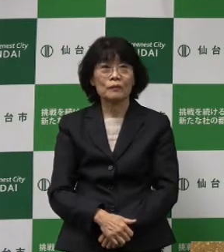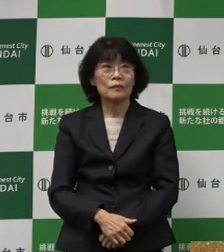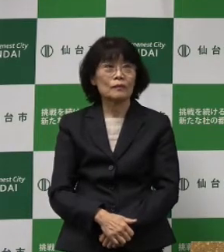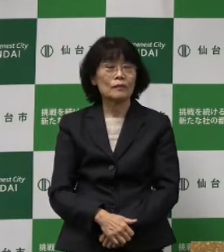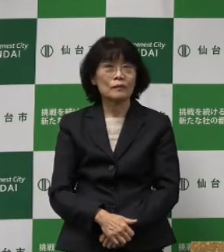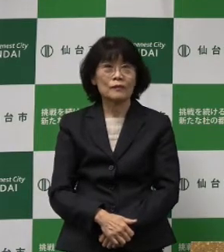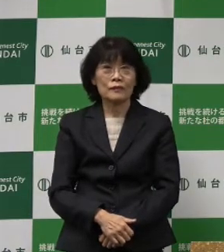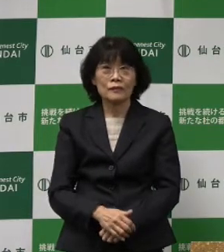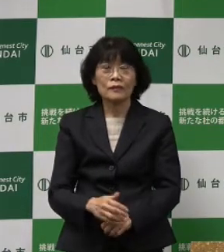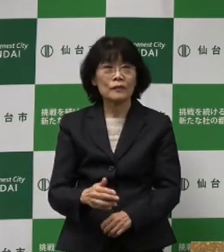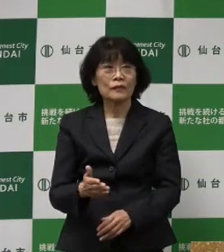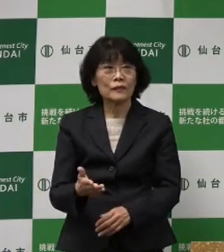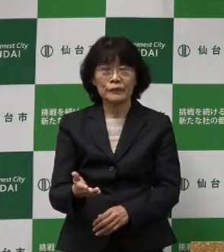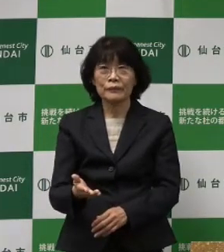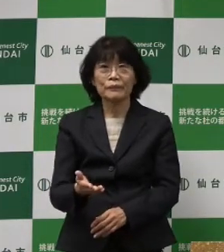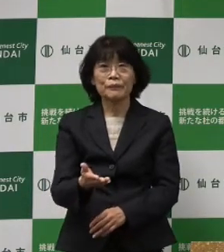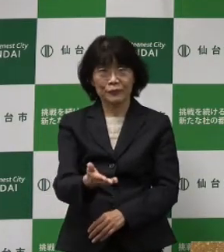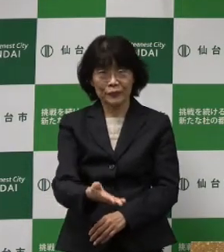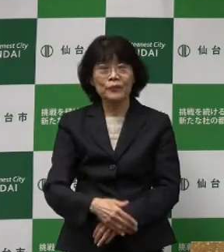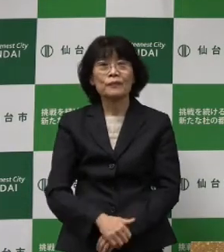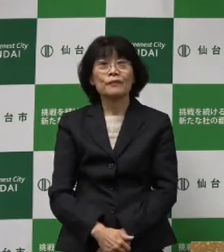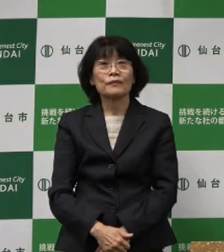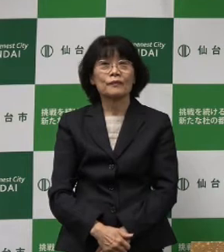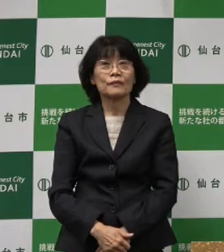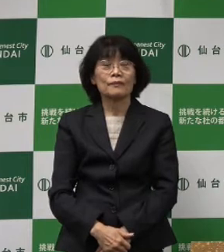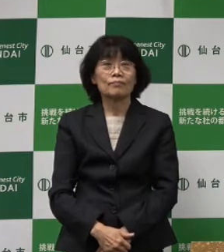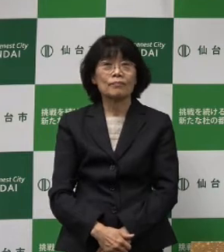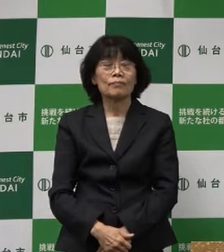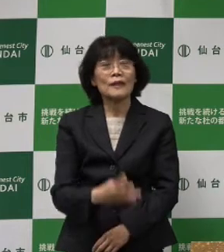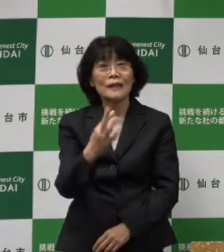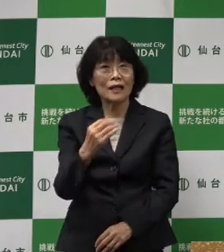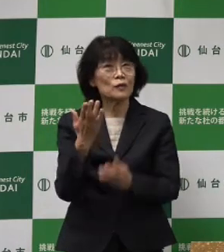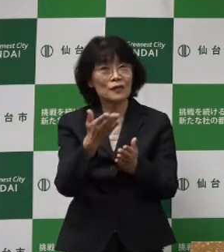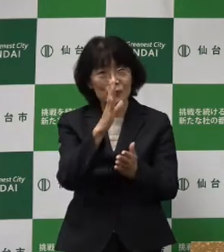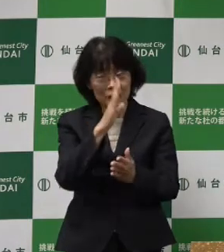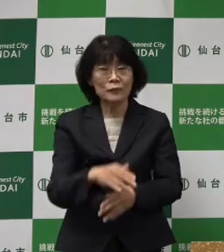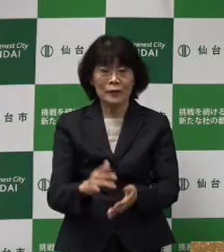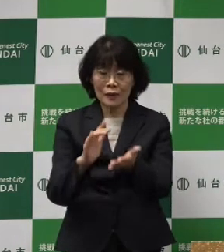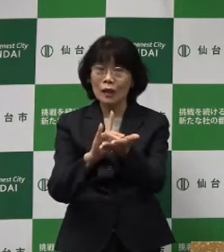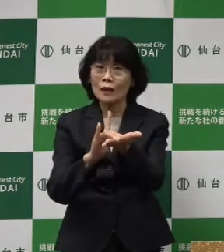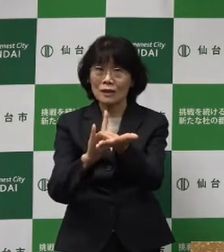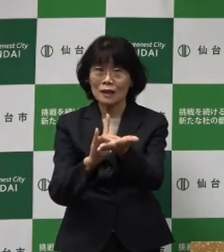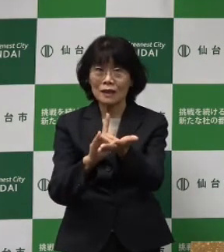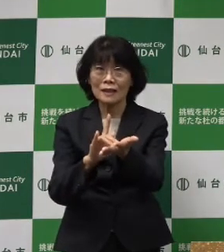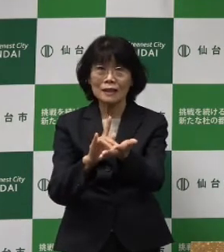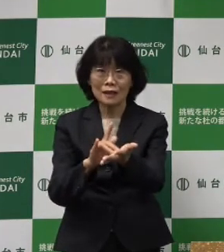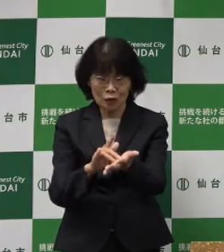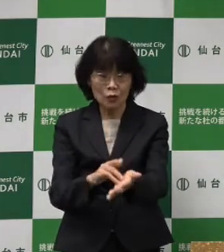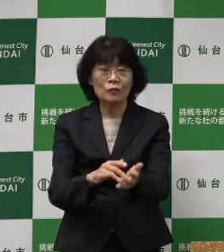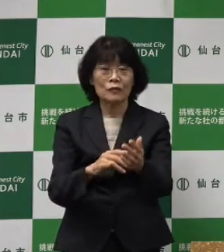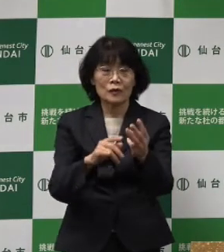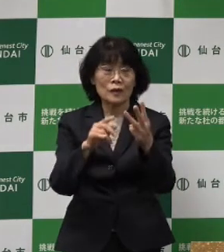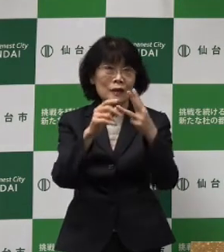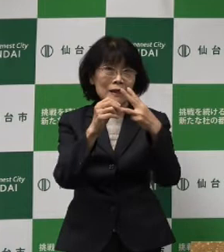よろしいでしょうか。どうぞ。 何でもすいません、 ワクチンのですね、あの3回目接